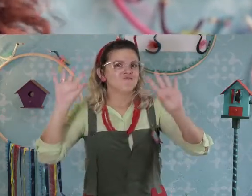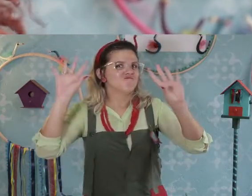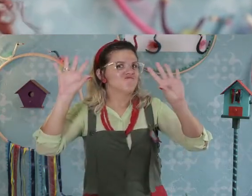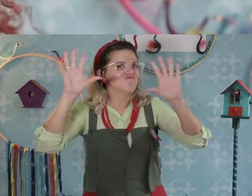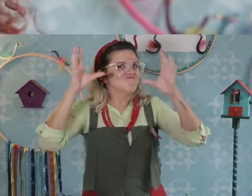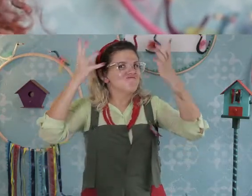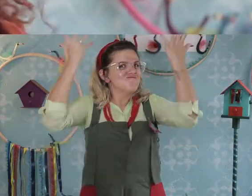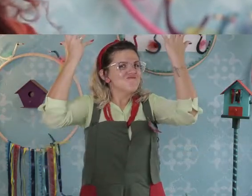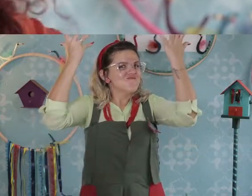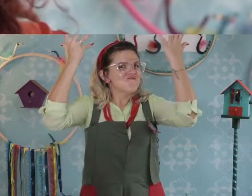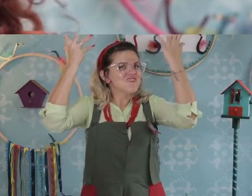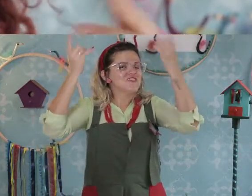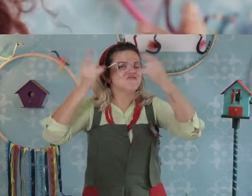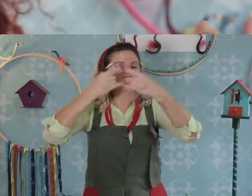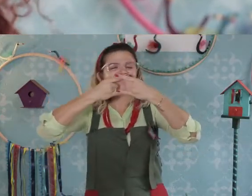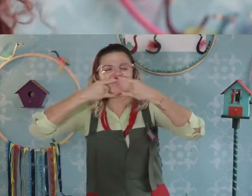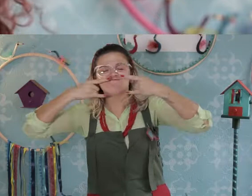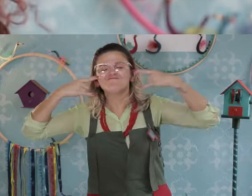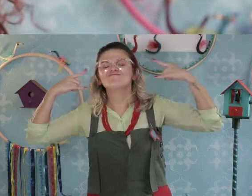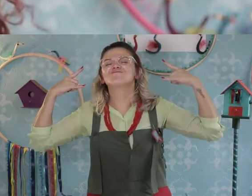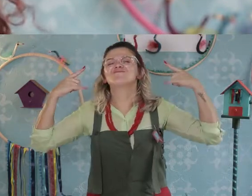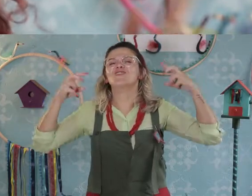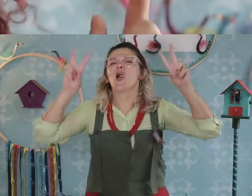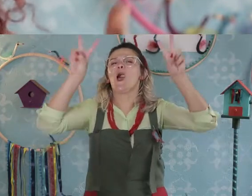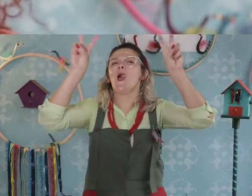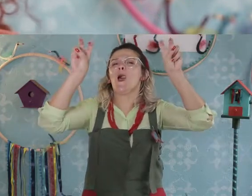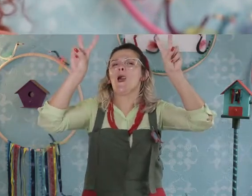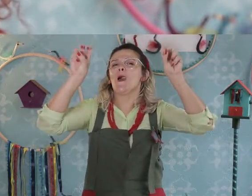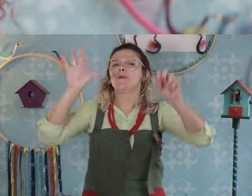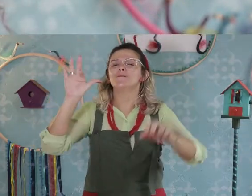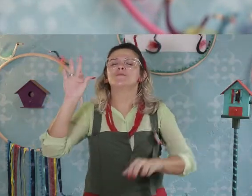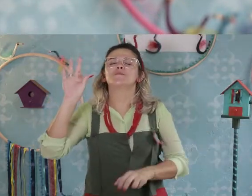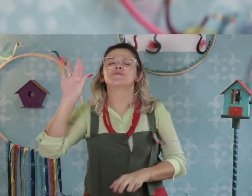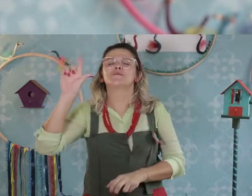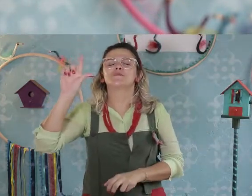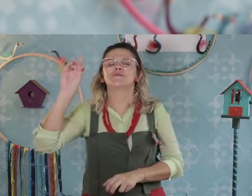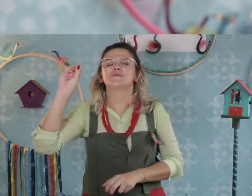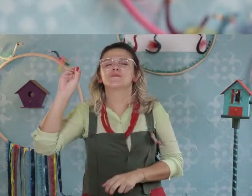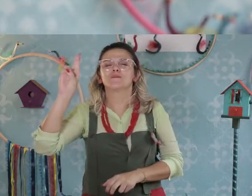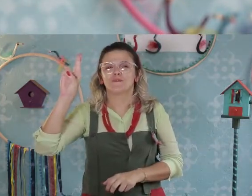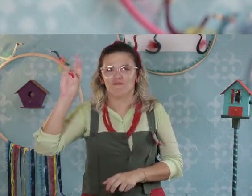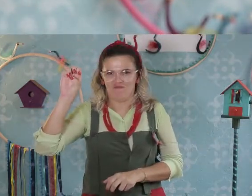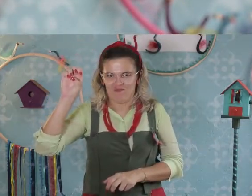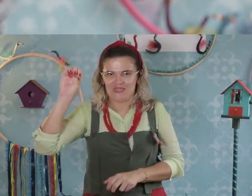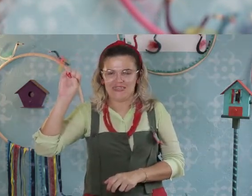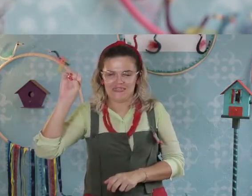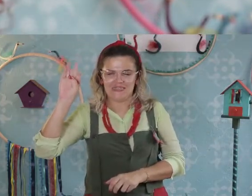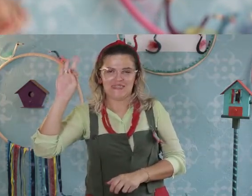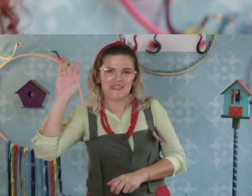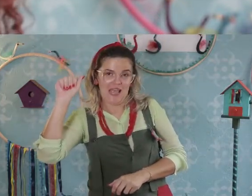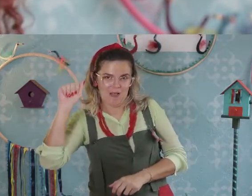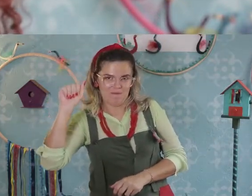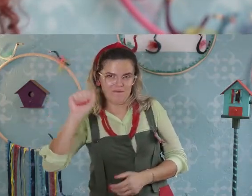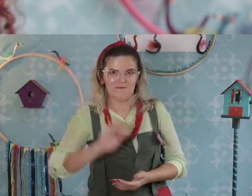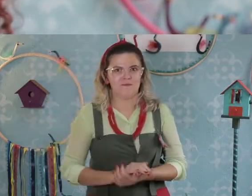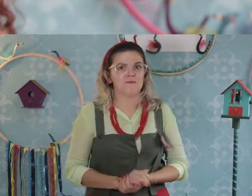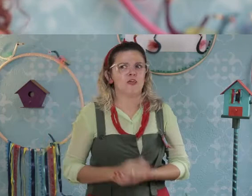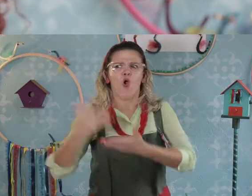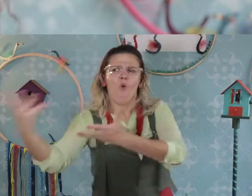uma festa à fantasia. E o tema da festa era